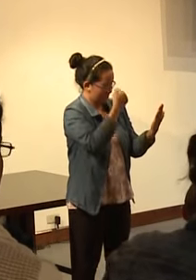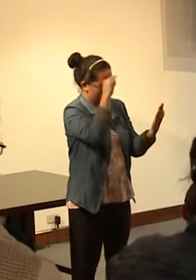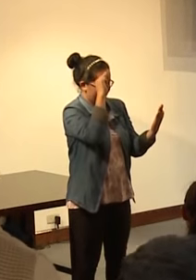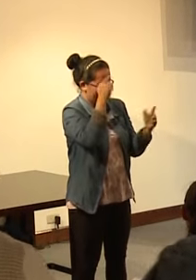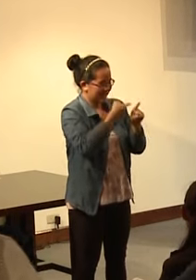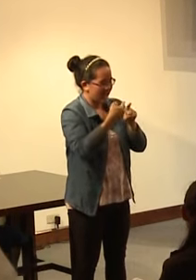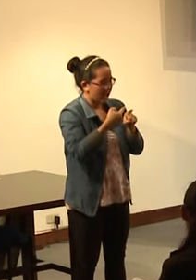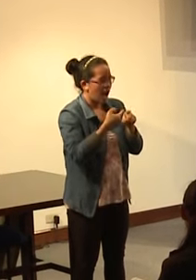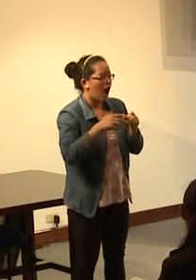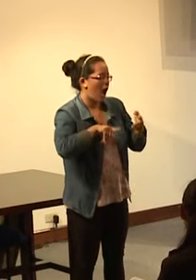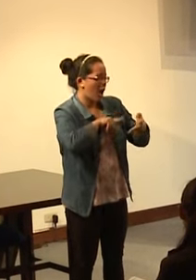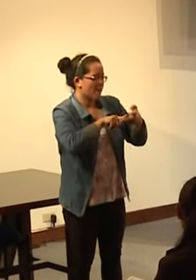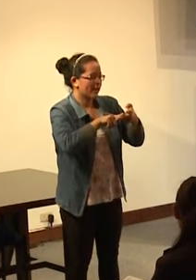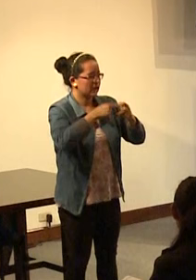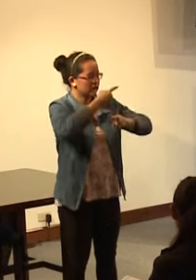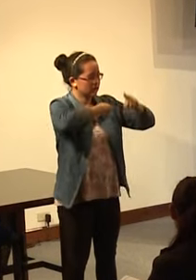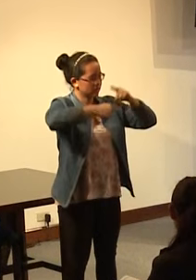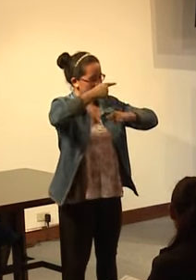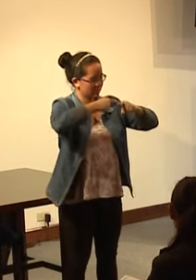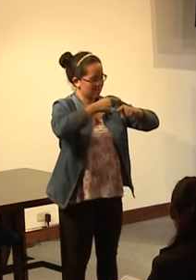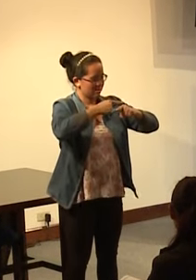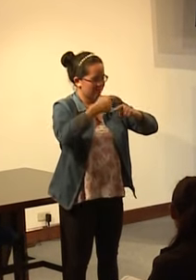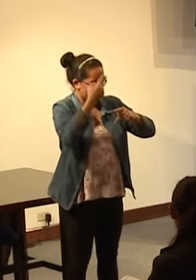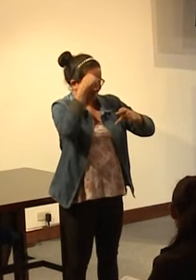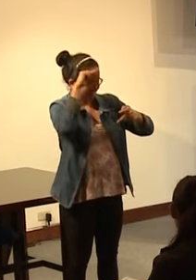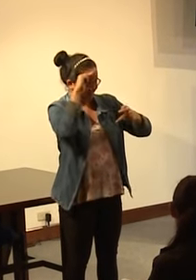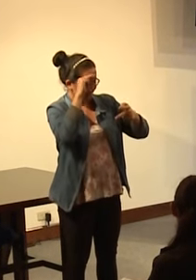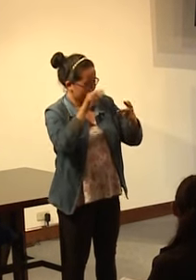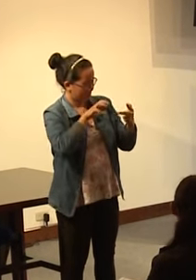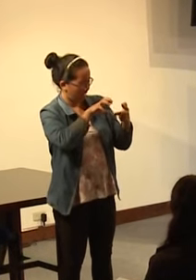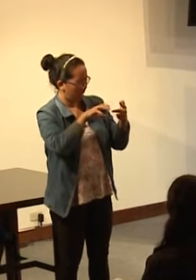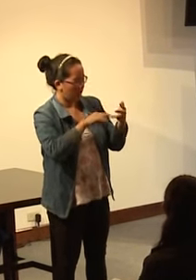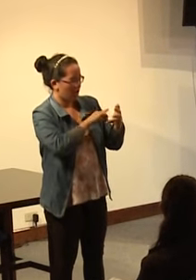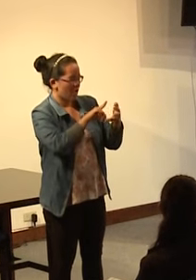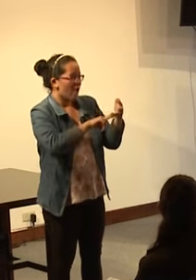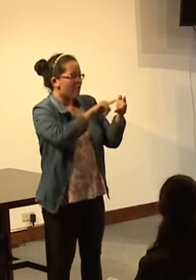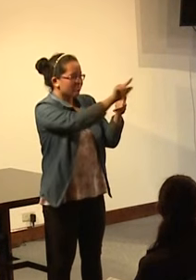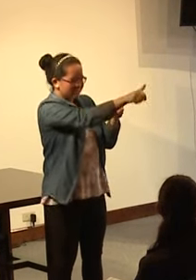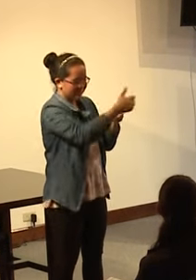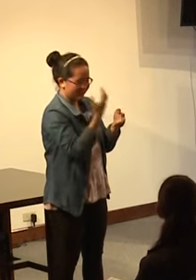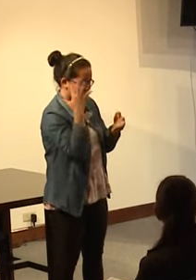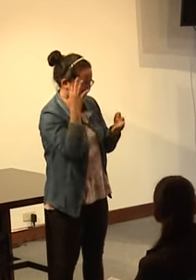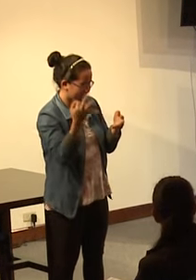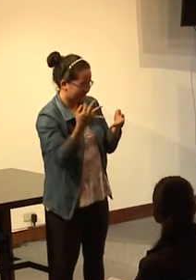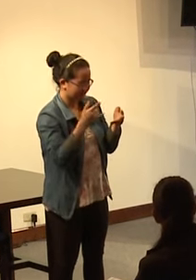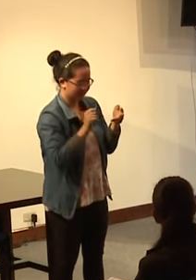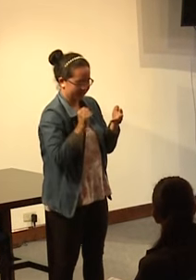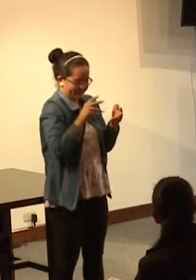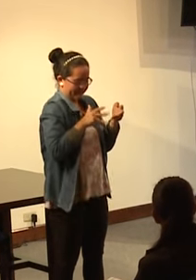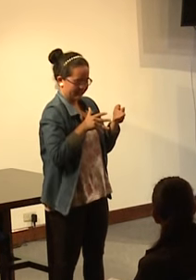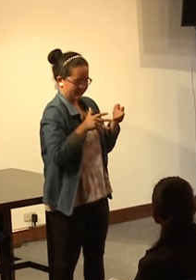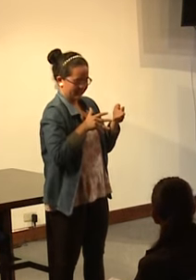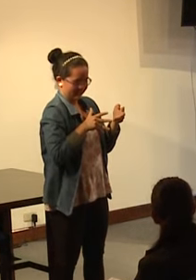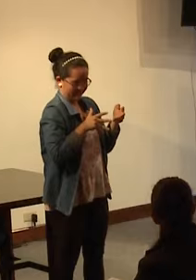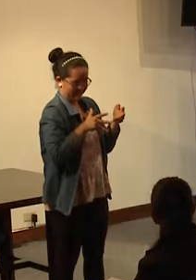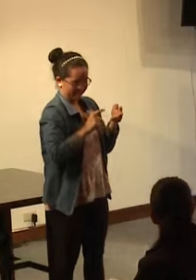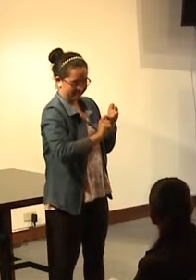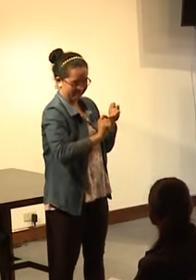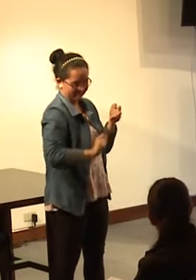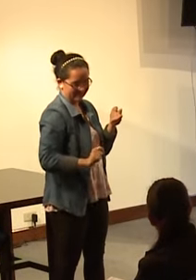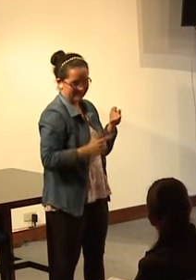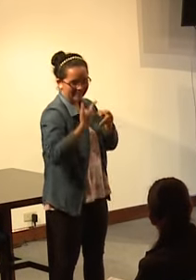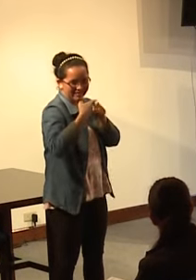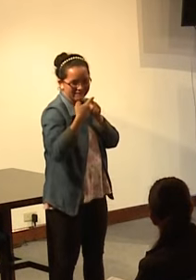que es la que tenemos a partir del lenguaje de señas, y tenemos otra, que es la que han hecho ustedes por escrito a partir justamente de